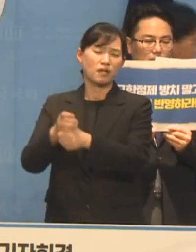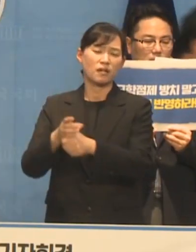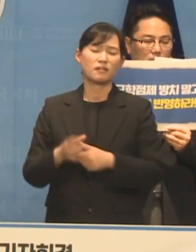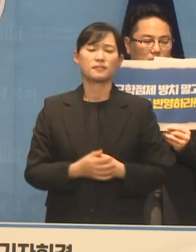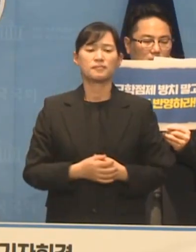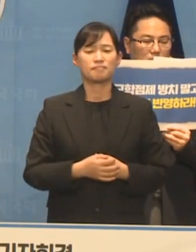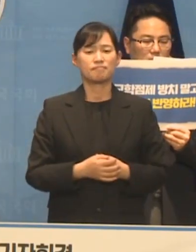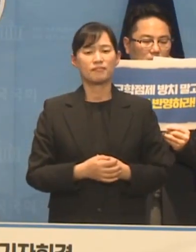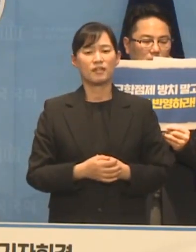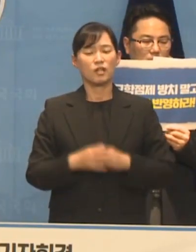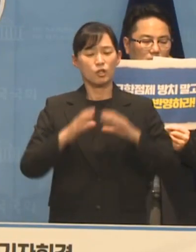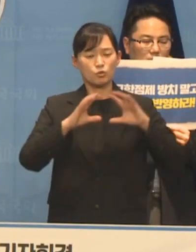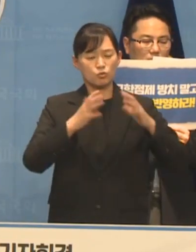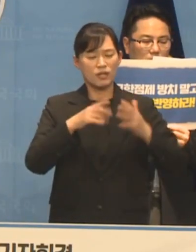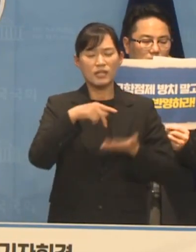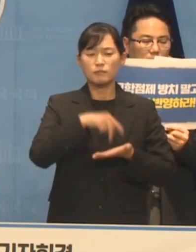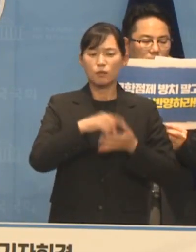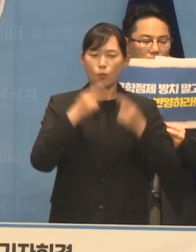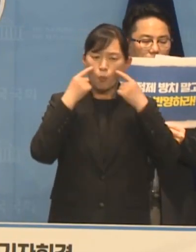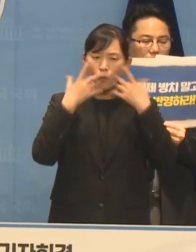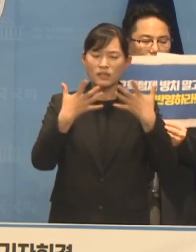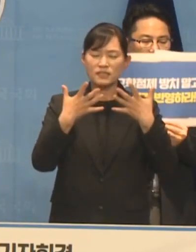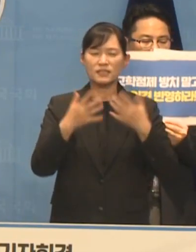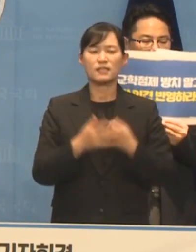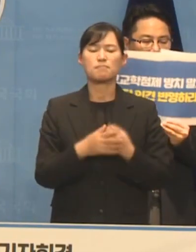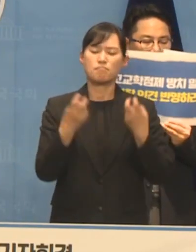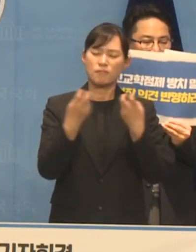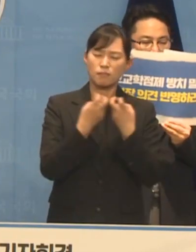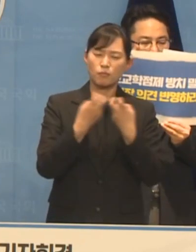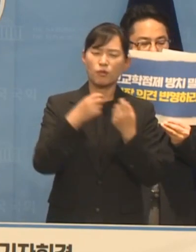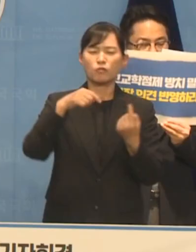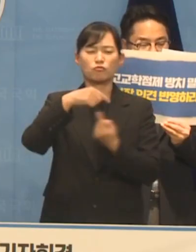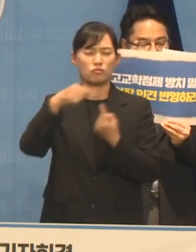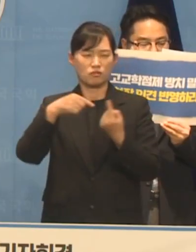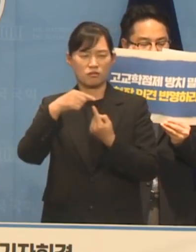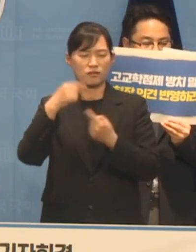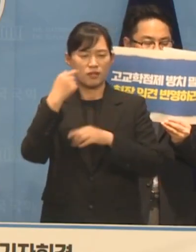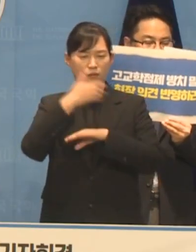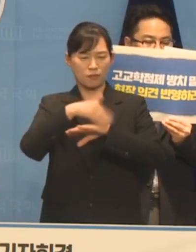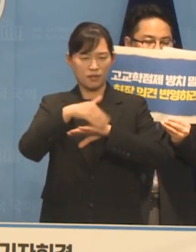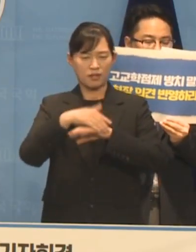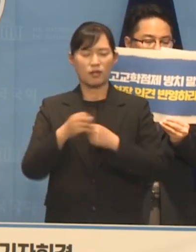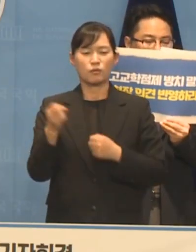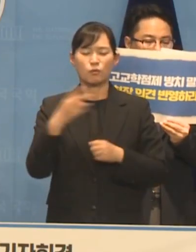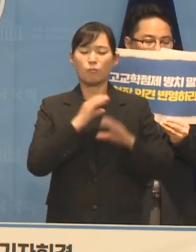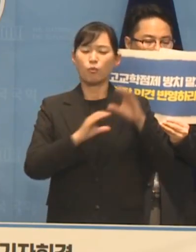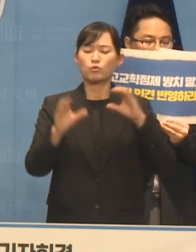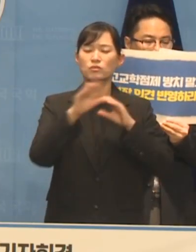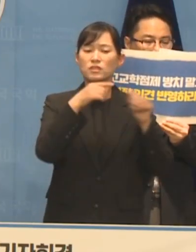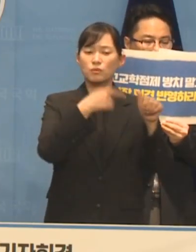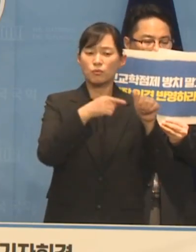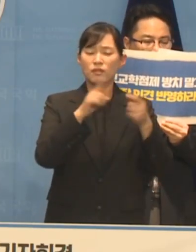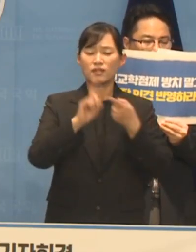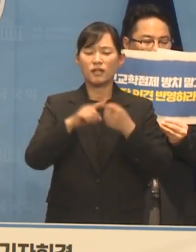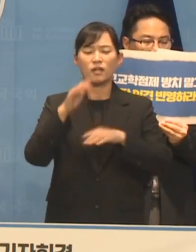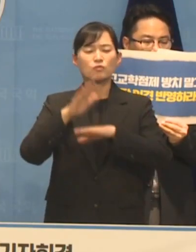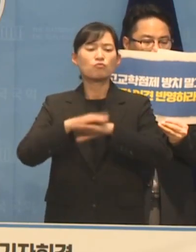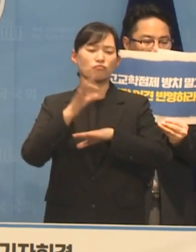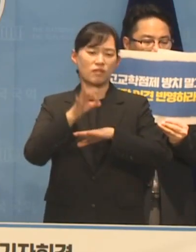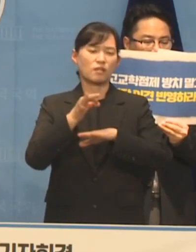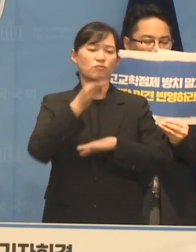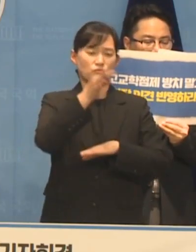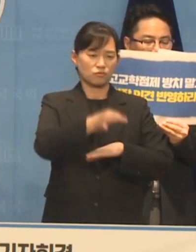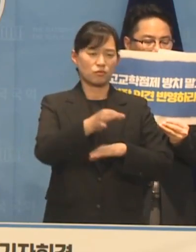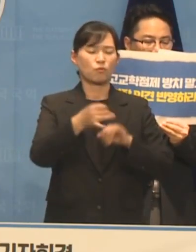구조입니다. 국가 차원의 명확한 방향 설정과 운영 지침 마련, 보충 지도에 대한 공적 수당 지급 체계